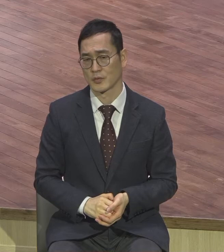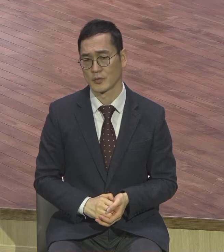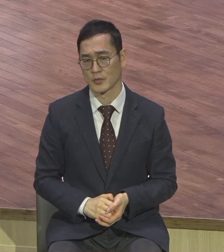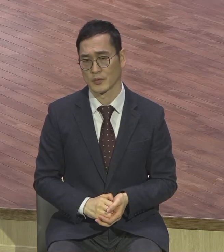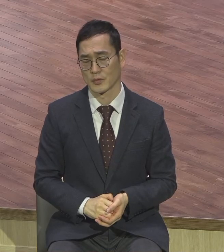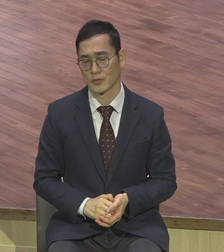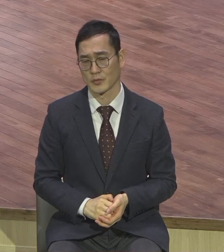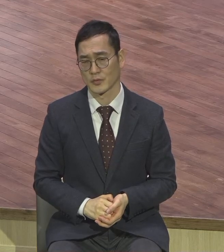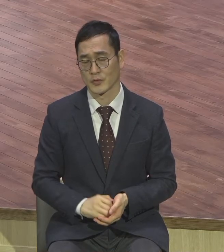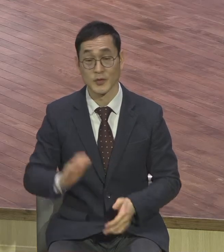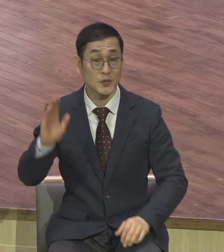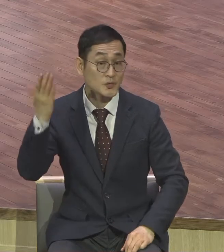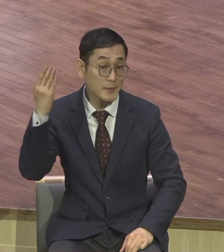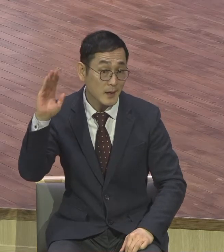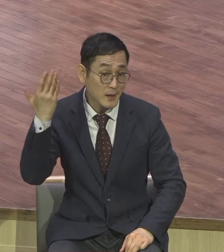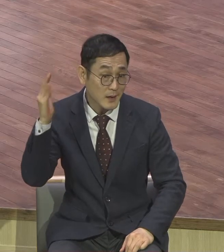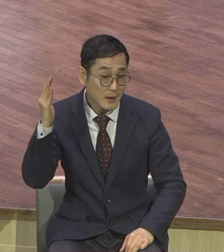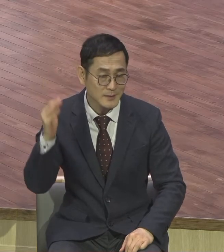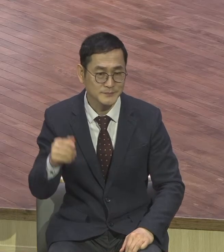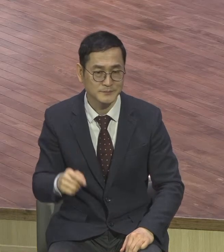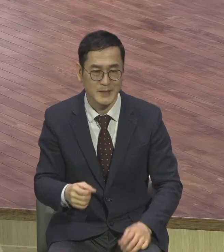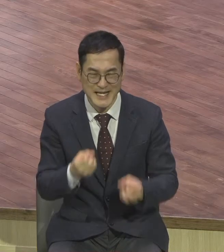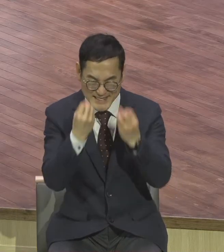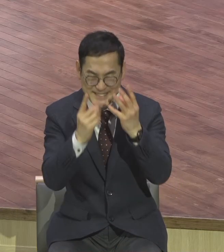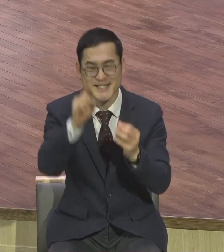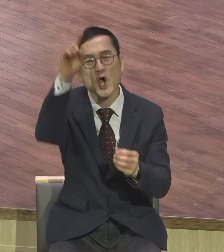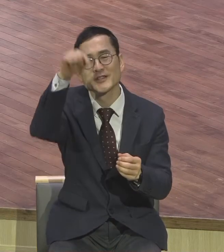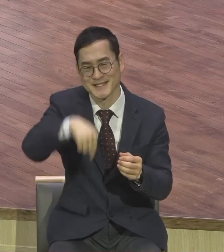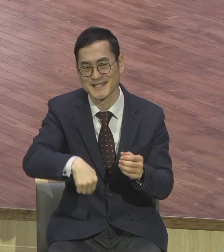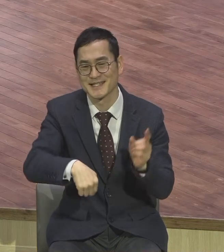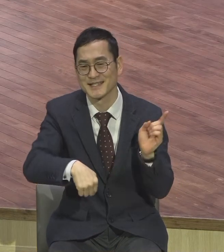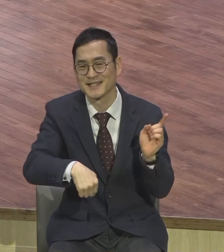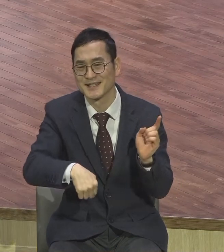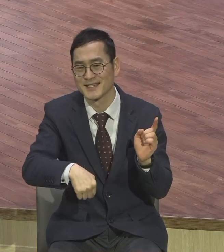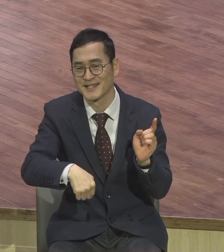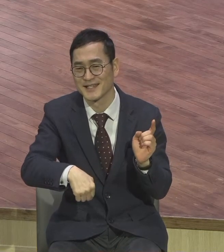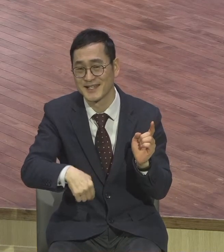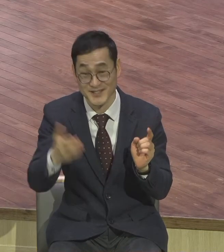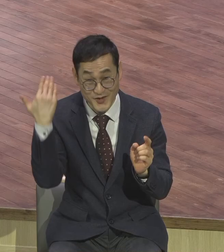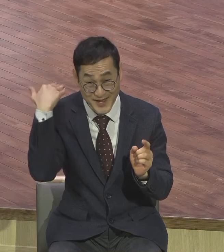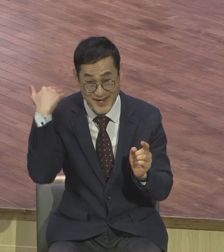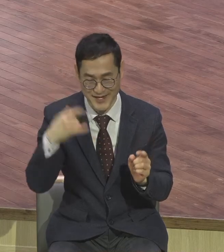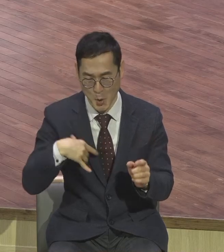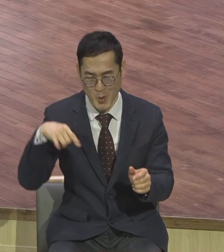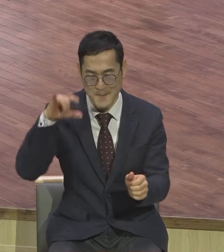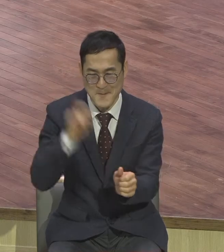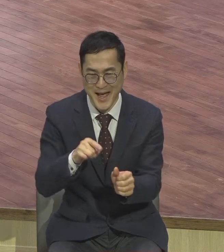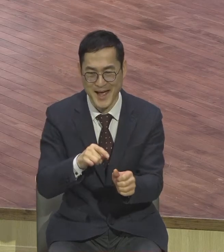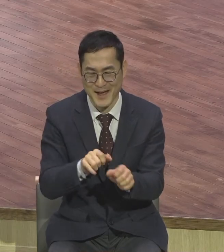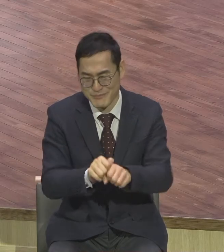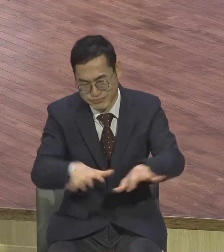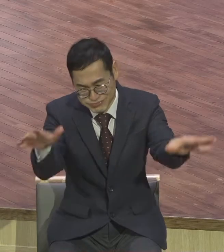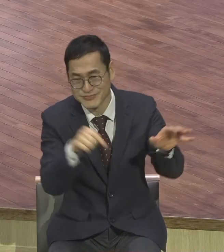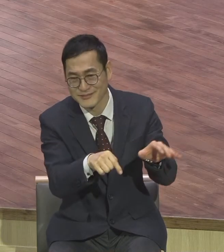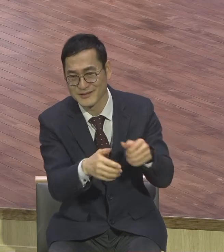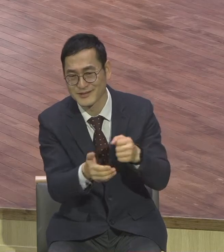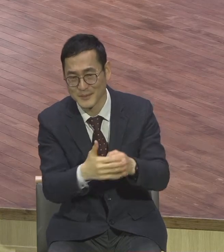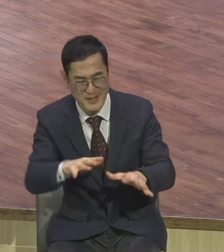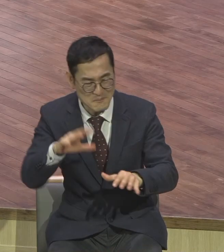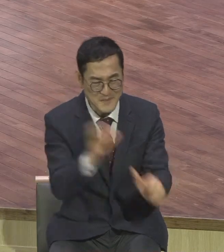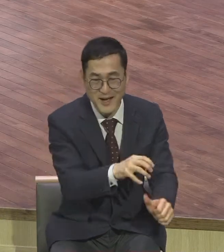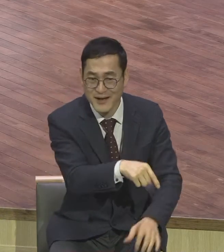지금 우리나라에서 신천지가 좀 타격을 받으니까 중국의 사이비 이단 종교입니다.